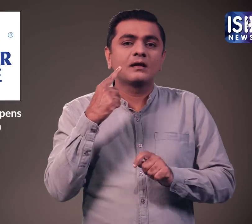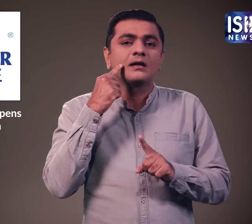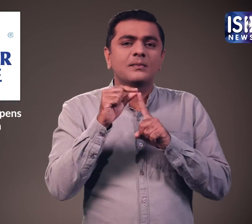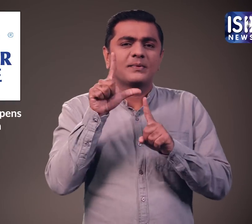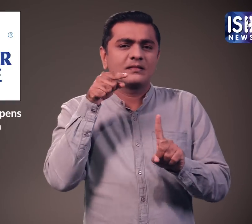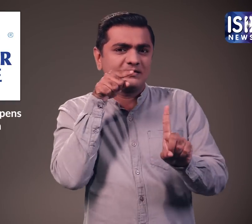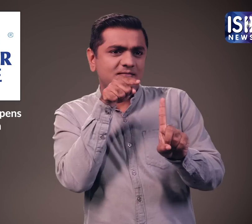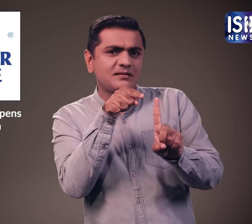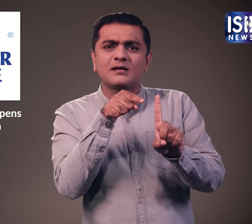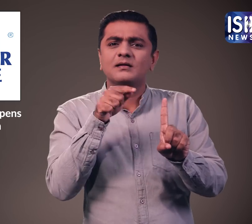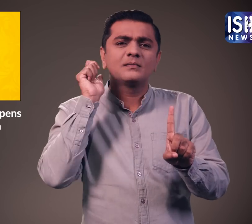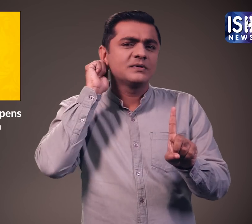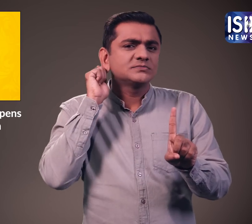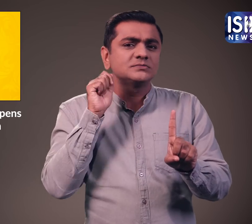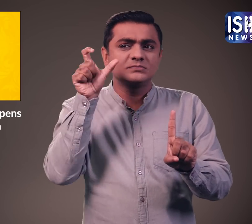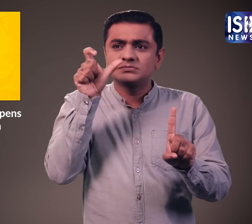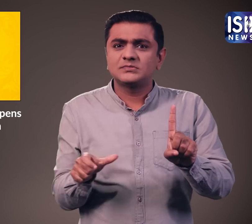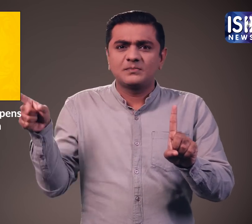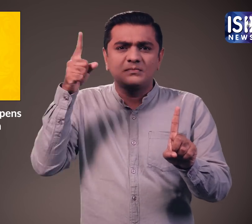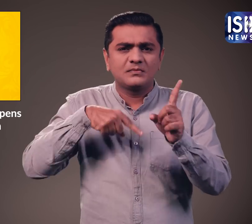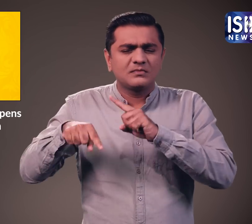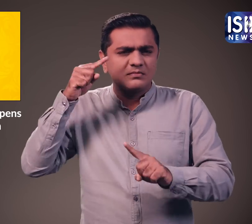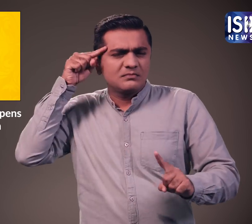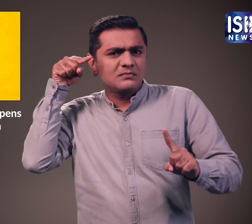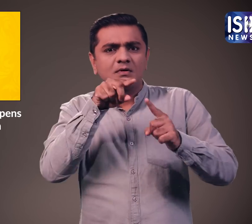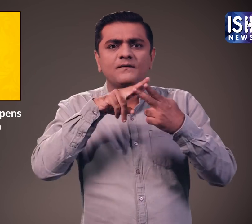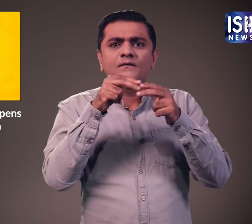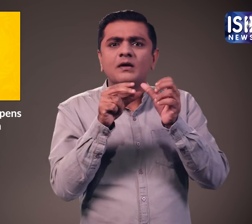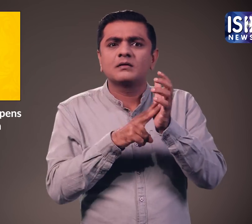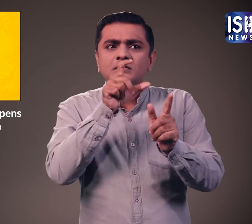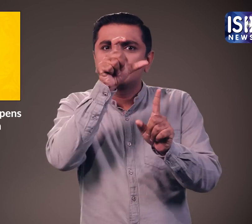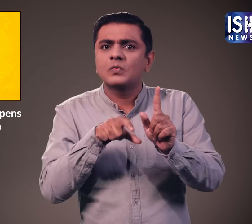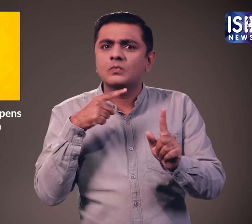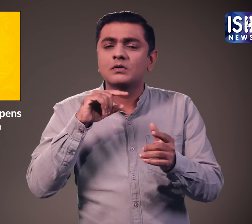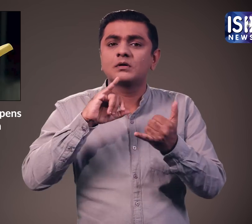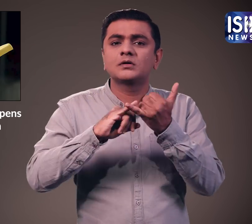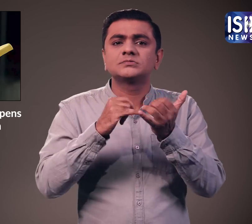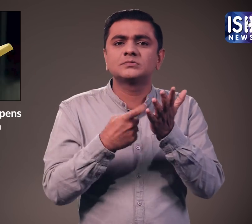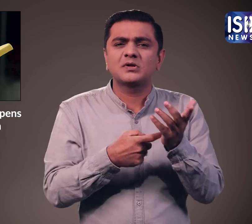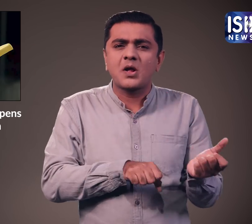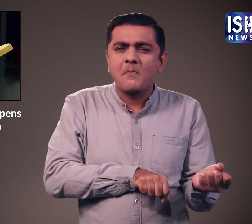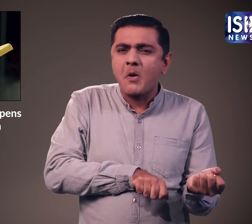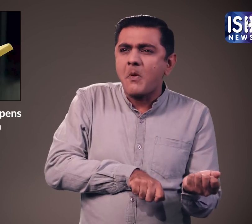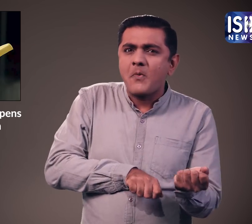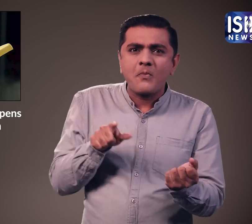IPS टीम चिन्नई सूपर किंग्स के खिलाडी सुरेश राहिना की उनकी शांदार बल्लेबाजी के कारण